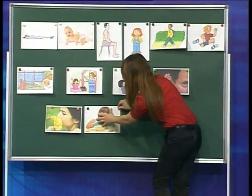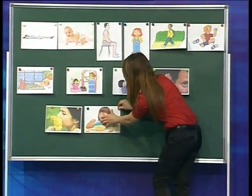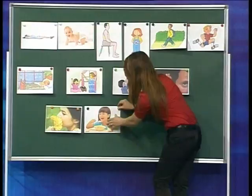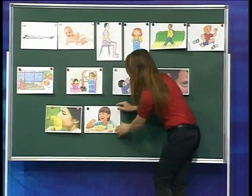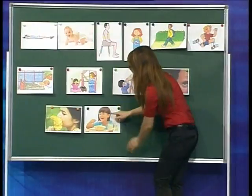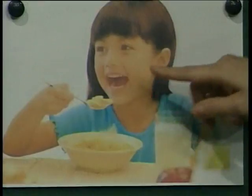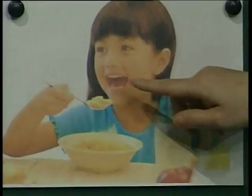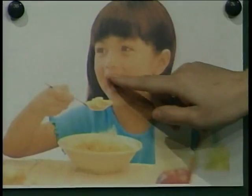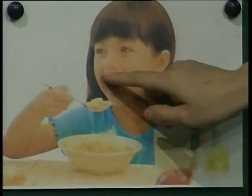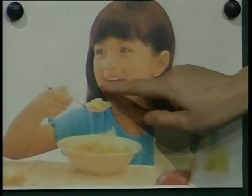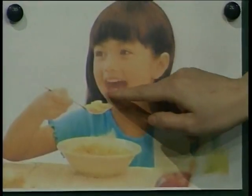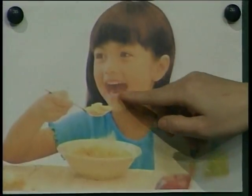Chú ý hành động của bạn đang làm nhé